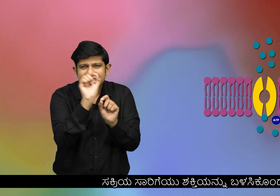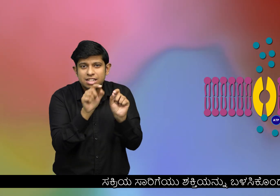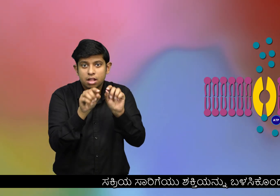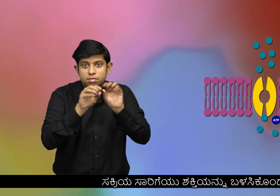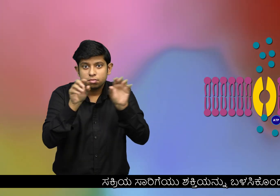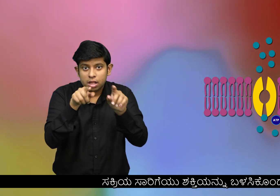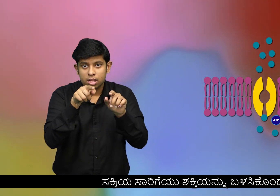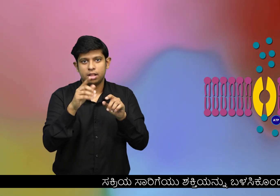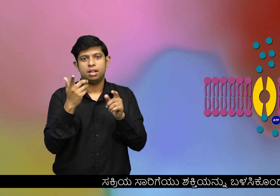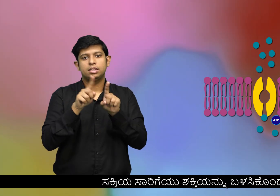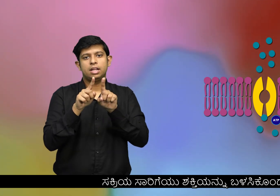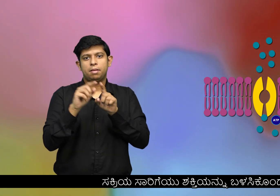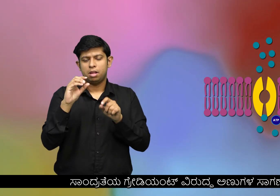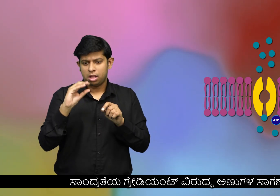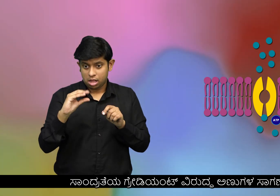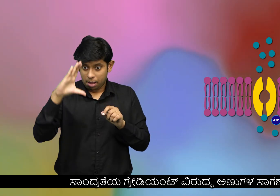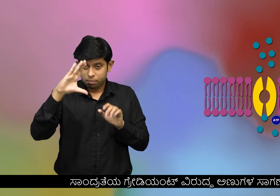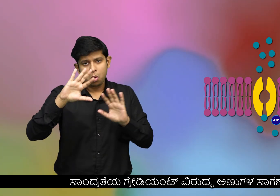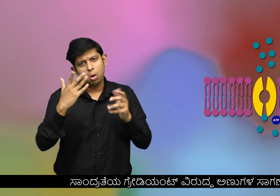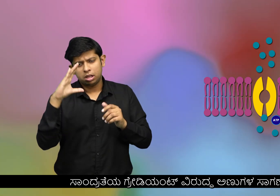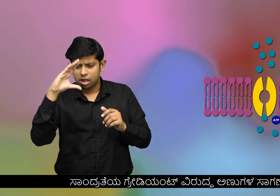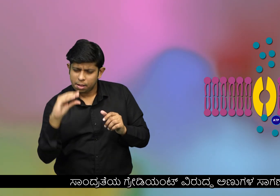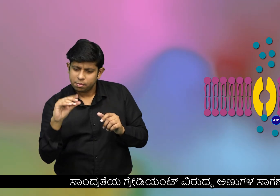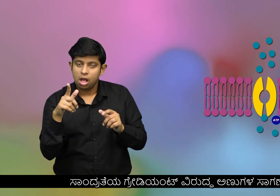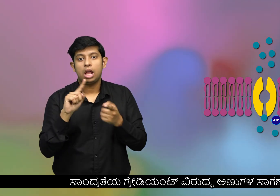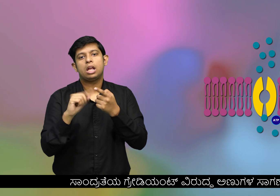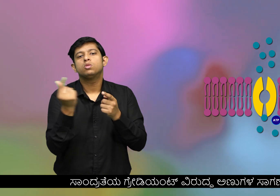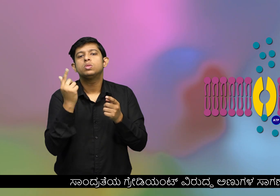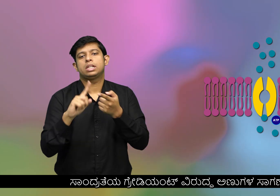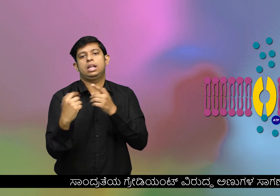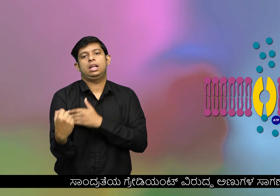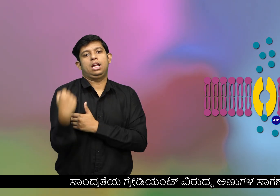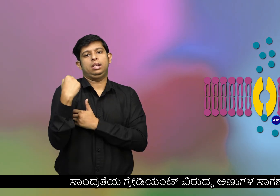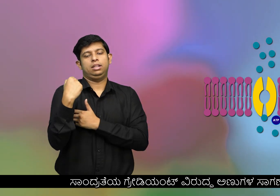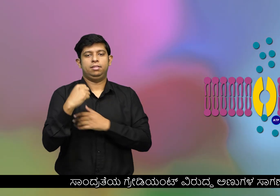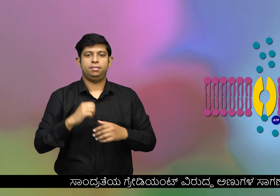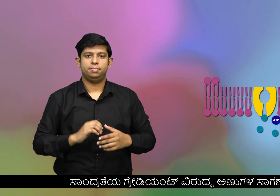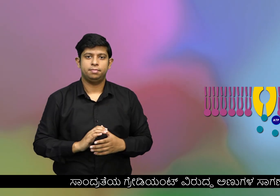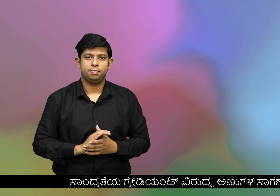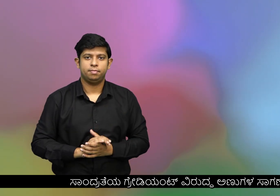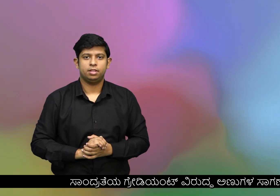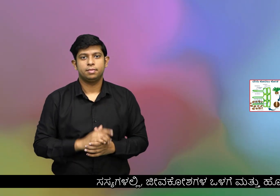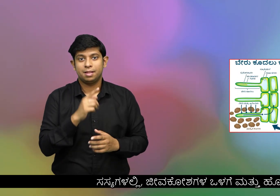ಶಕ್ತಿಯನ್ನು ಬಳಸಿಕೊಂಡು ಸಾಂದ್ರತೆಯ ಗ್ರೇಡಿಯಂಟ್ ವಿರುದ್ಧ ಅಣುಗಳ ಸಾಗಣೆಯಾಗಿದೆ.